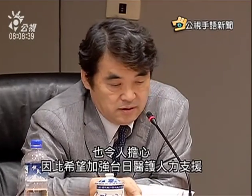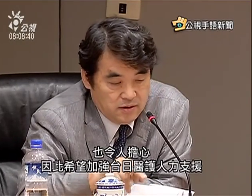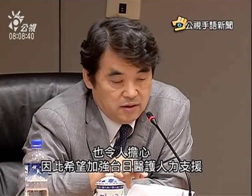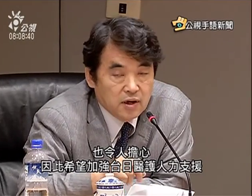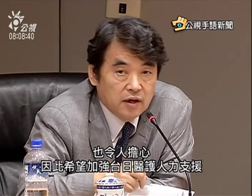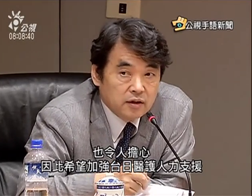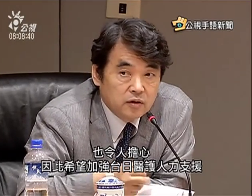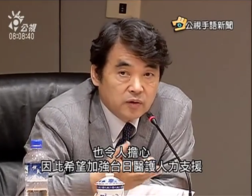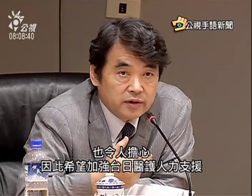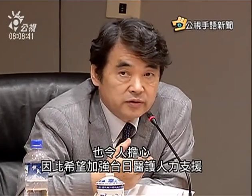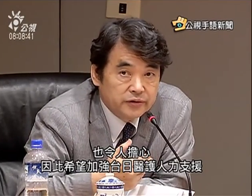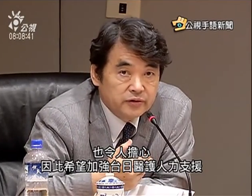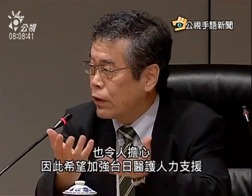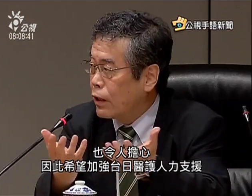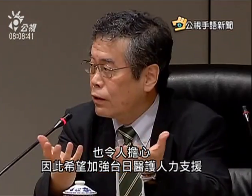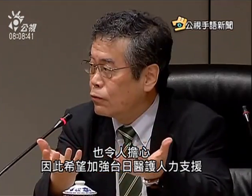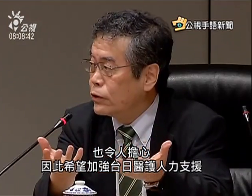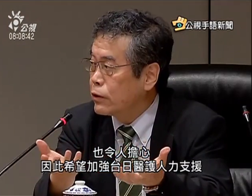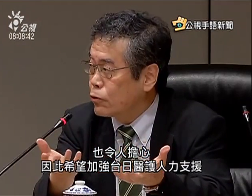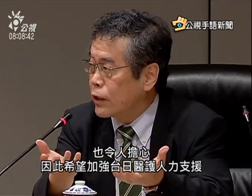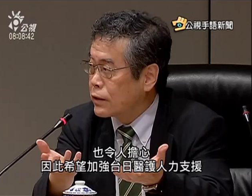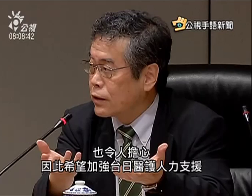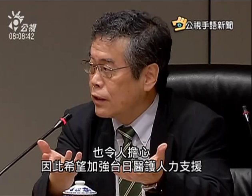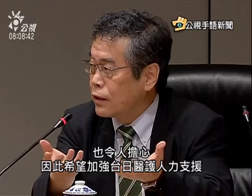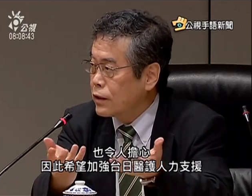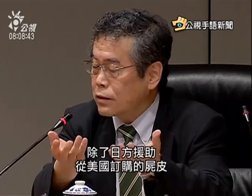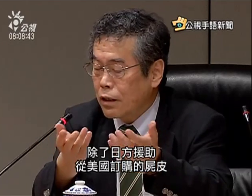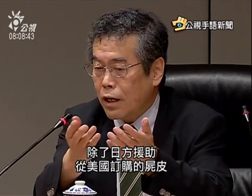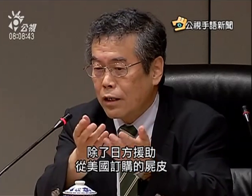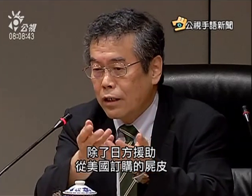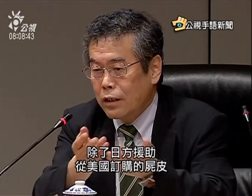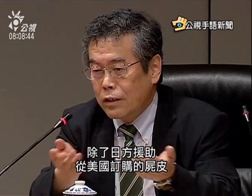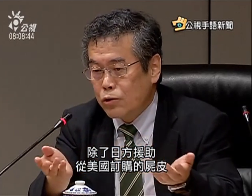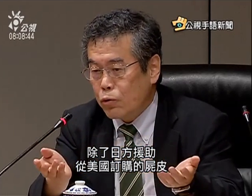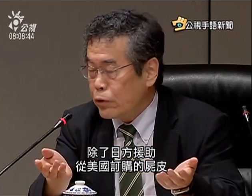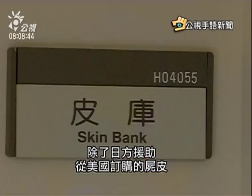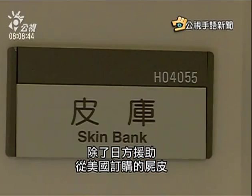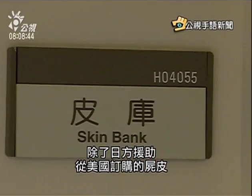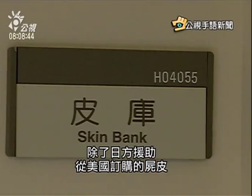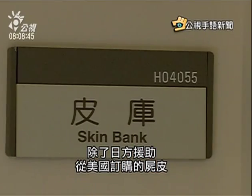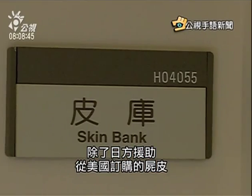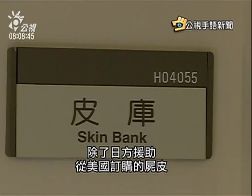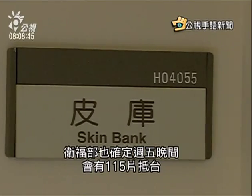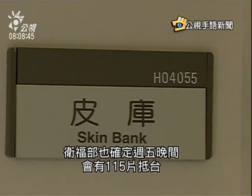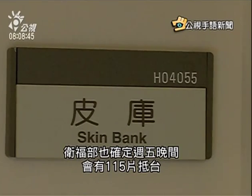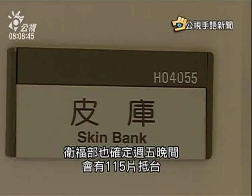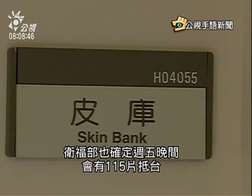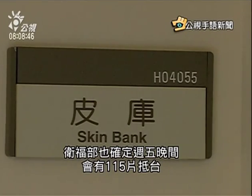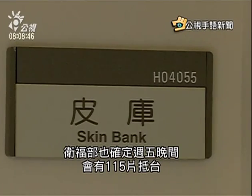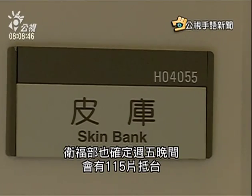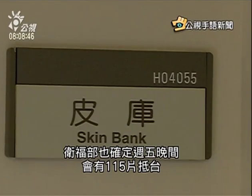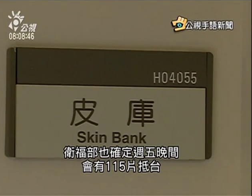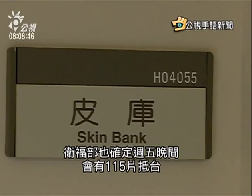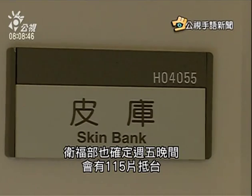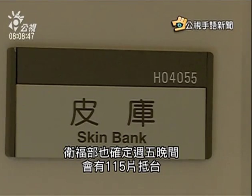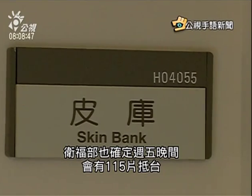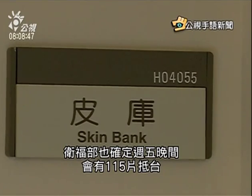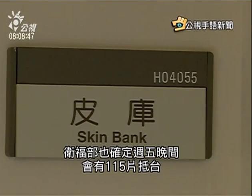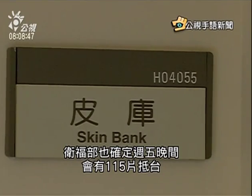因此希望加强台日医护人力的支援。除了日方的援助，从美国订购的尸皮，卫福部也确定周五晚间会有115片